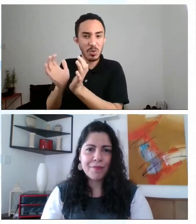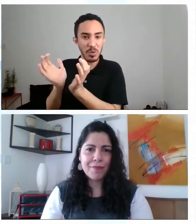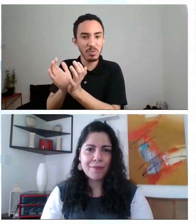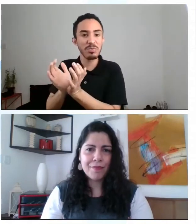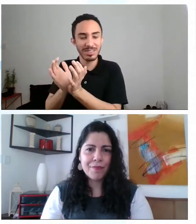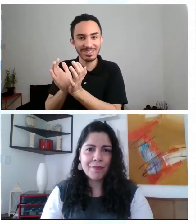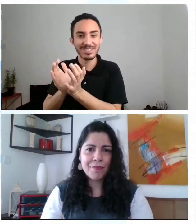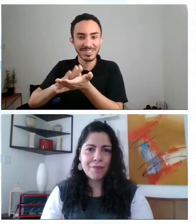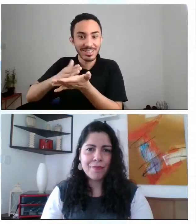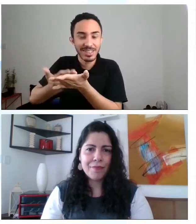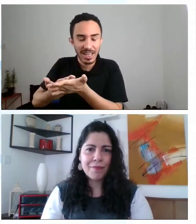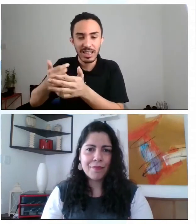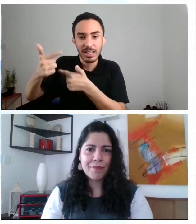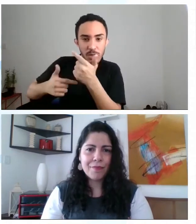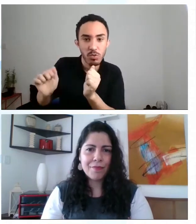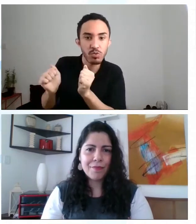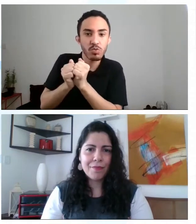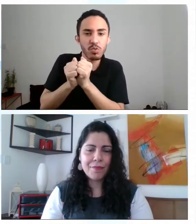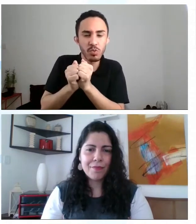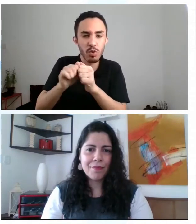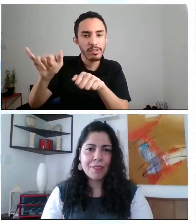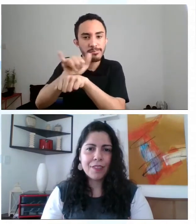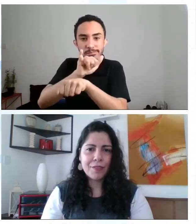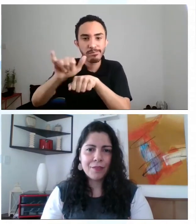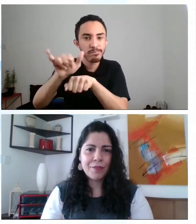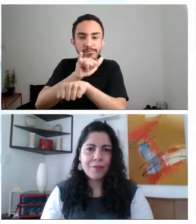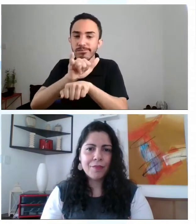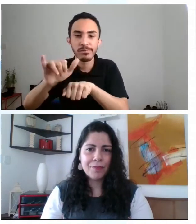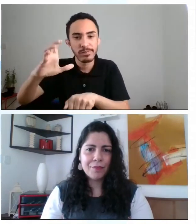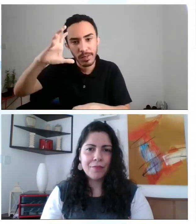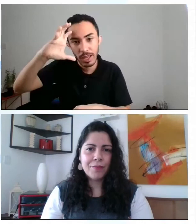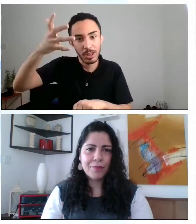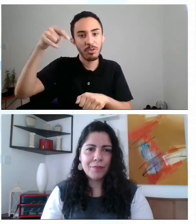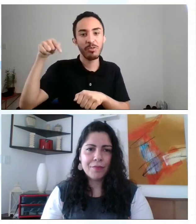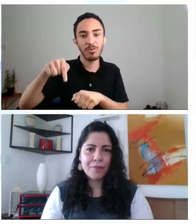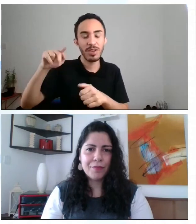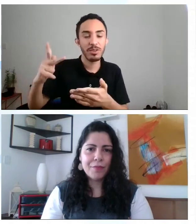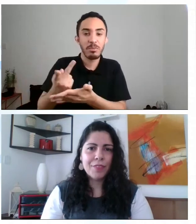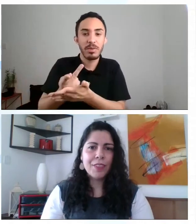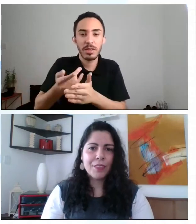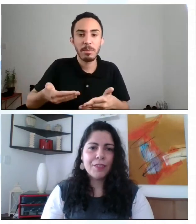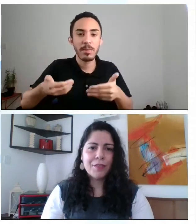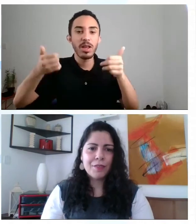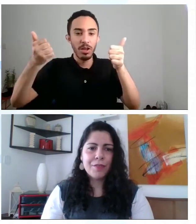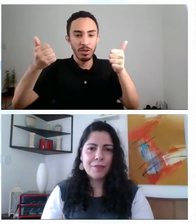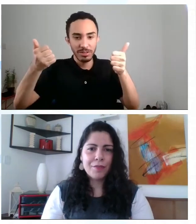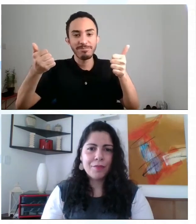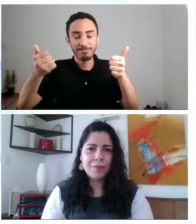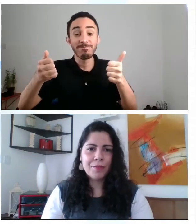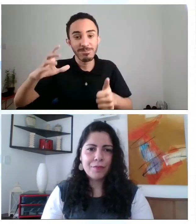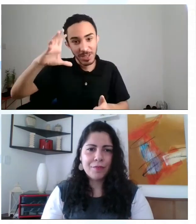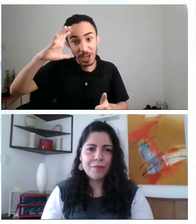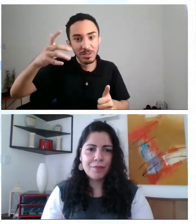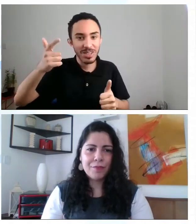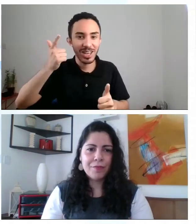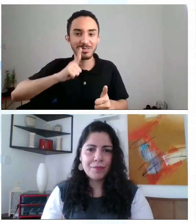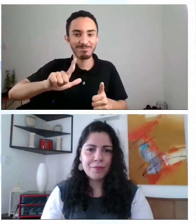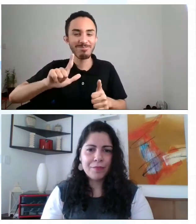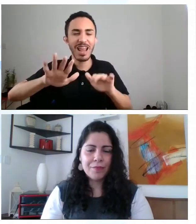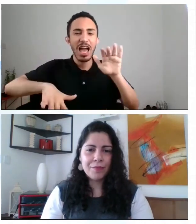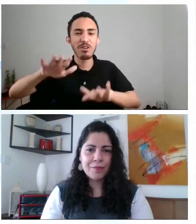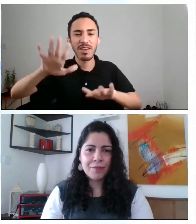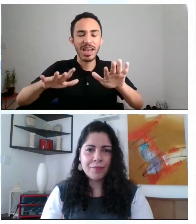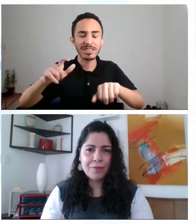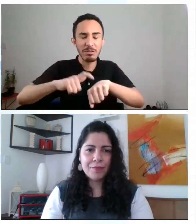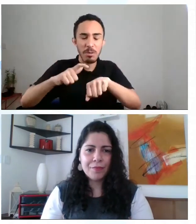que trabalhou com ele para fazer isso acontecer de maneira melhor e deu certo, né? Então, assim, a gente às vezes